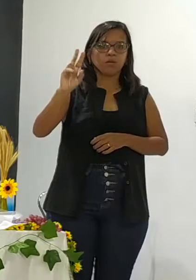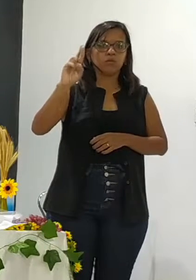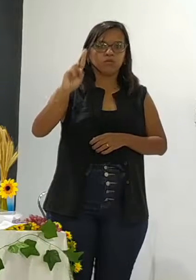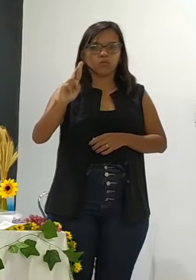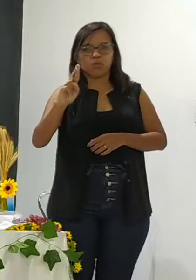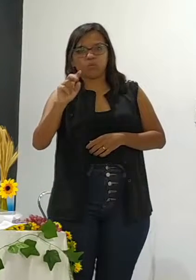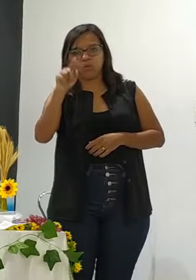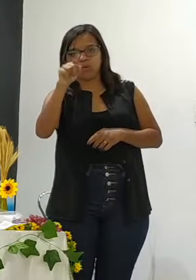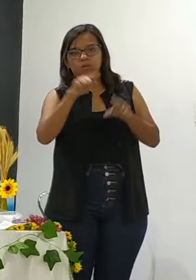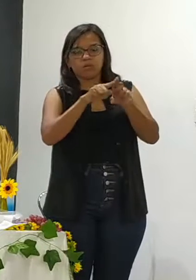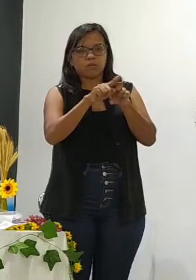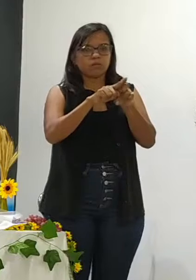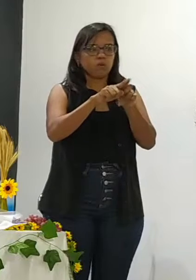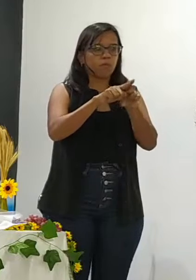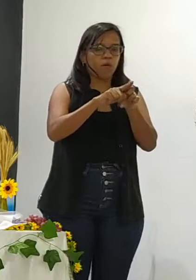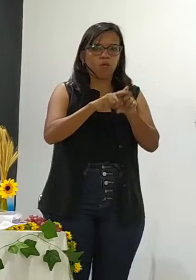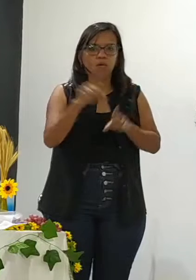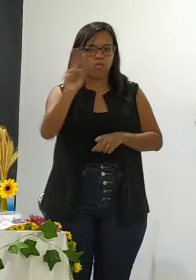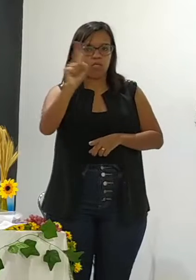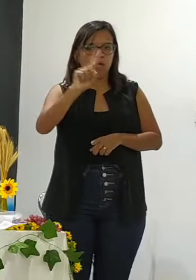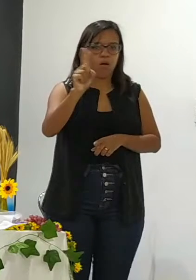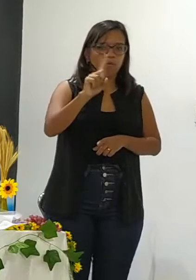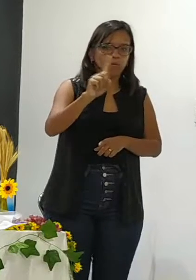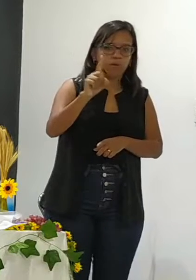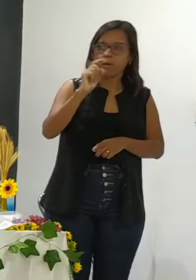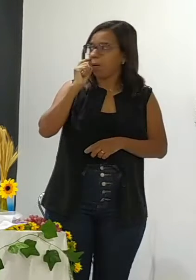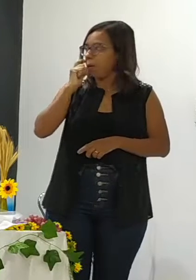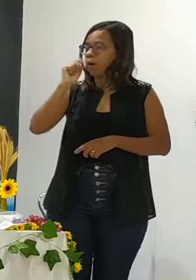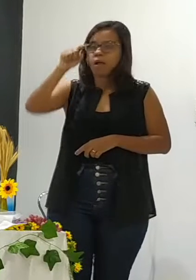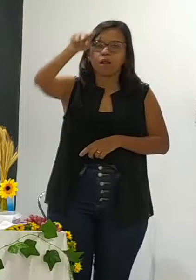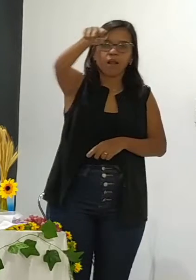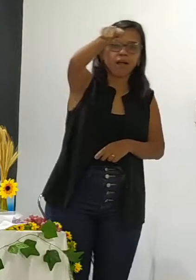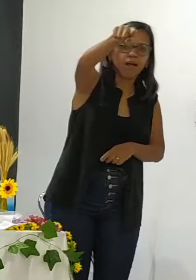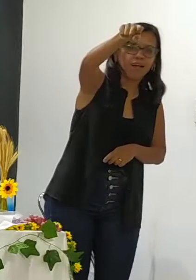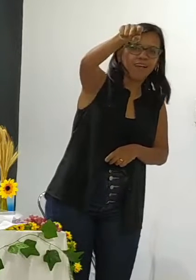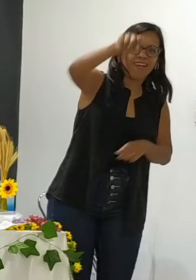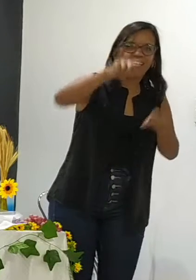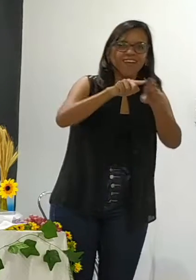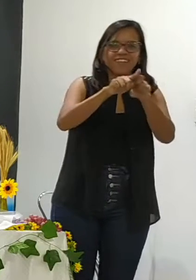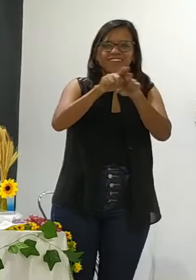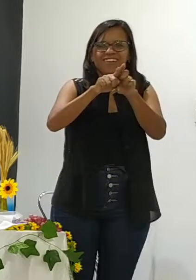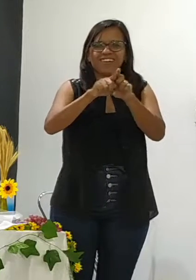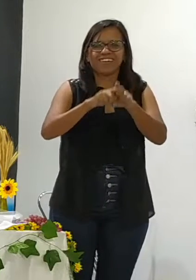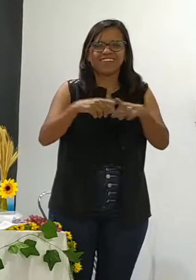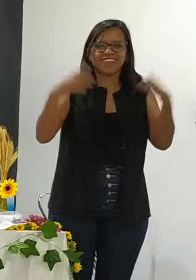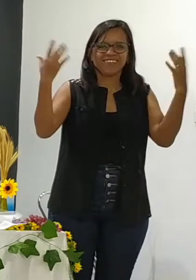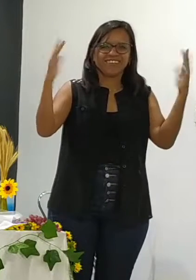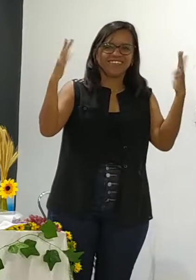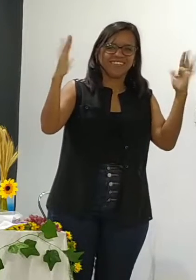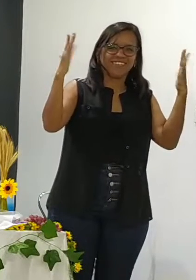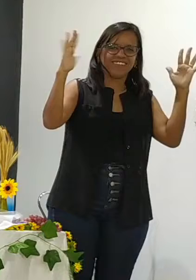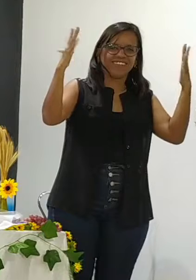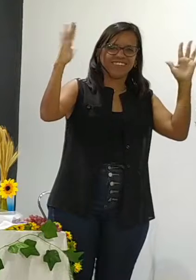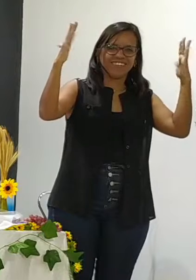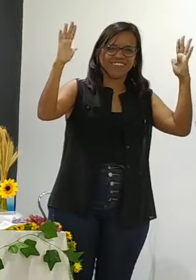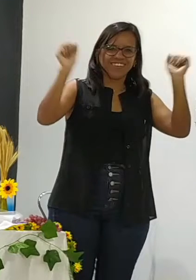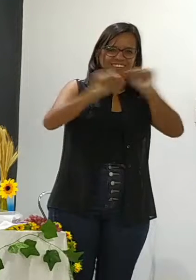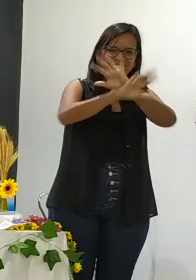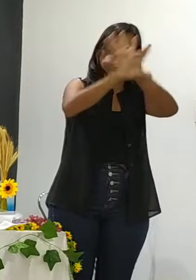Arthur, seu irmão. Arthur chegou lá e falou, não, esse aí não. Tá lá, ele. Arthur. Glória a